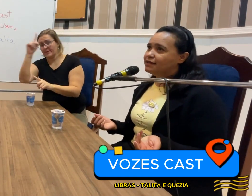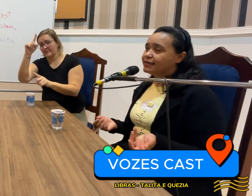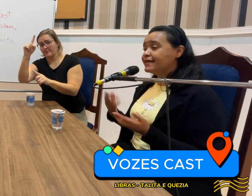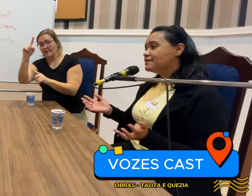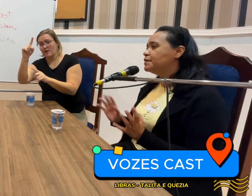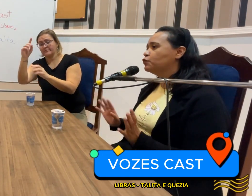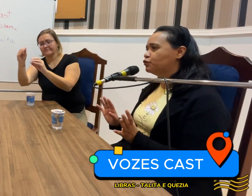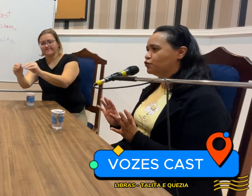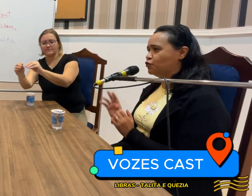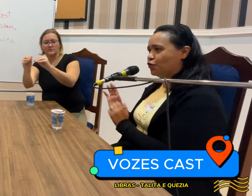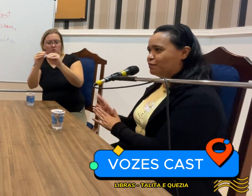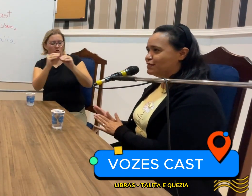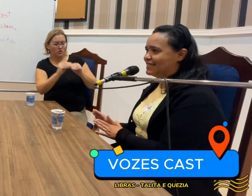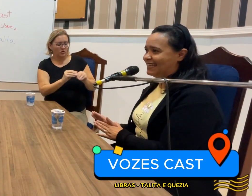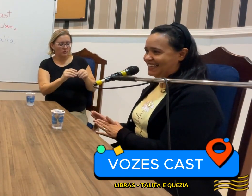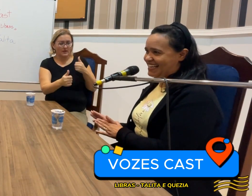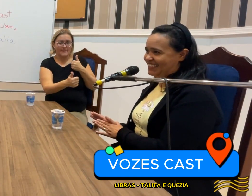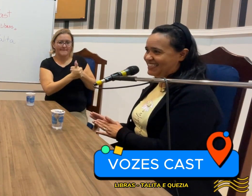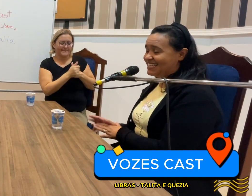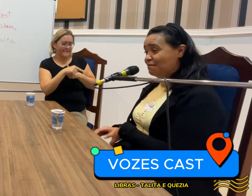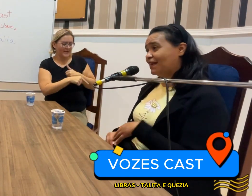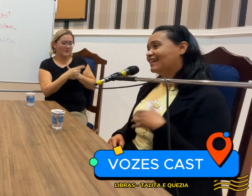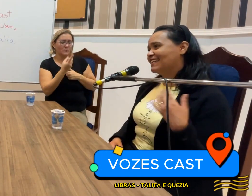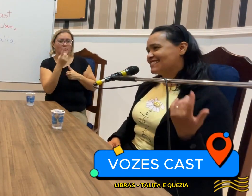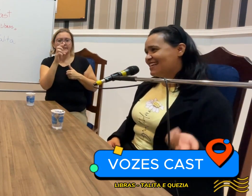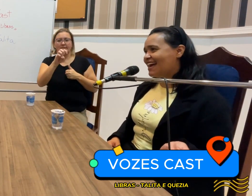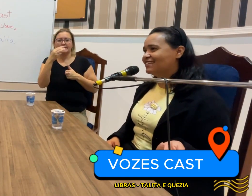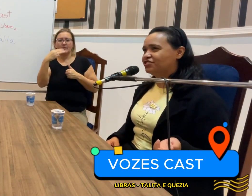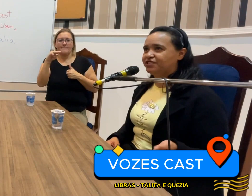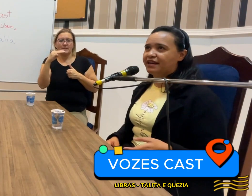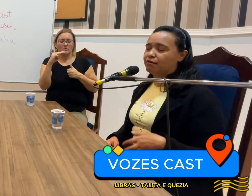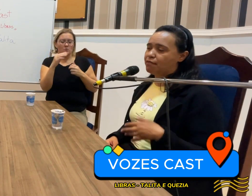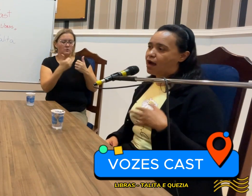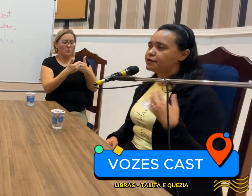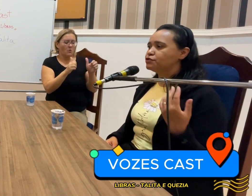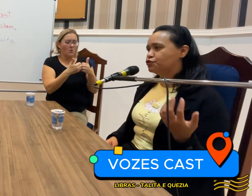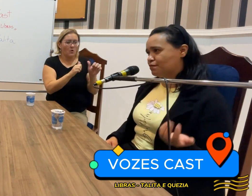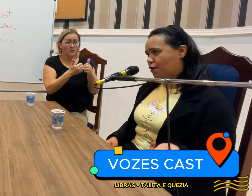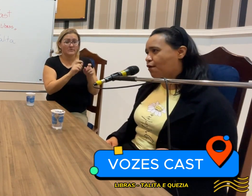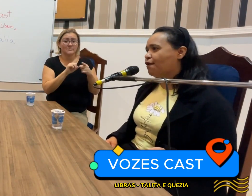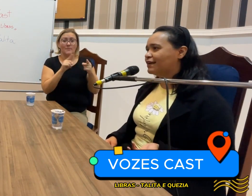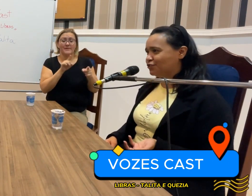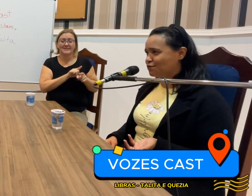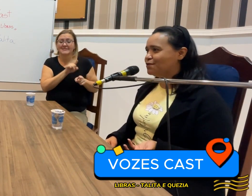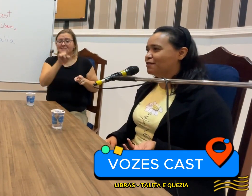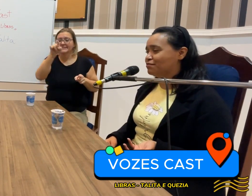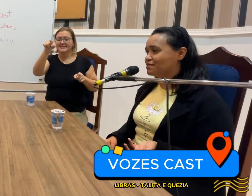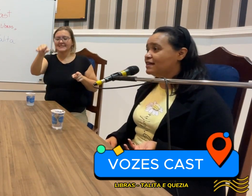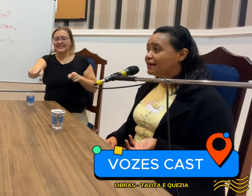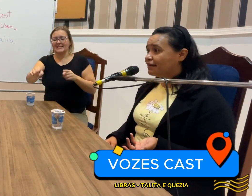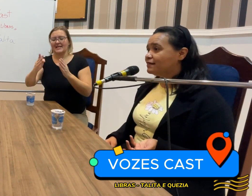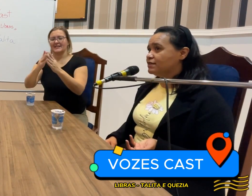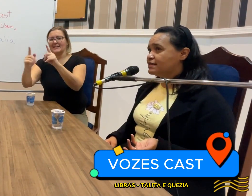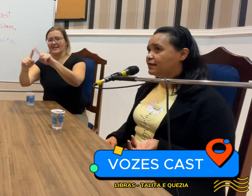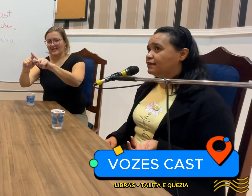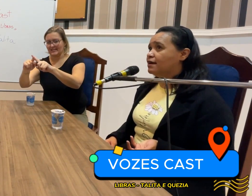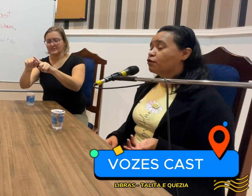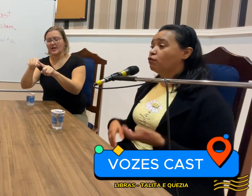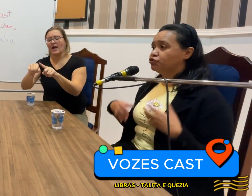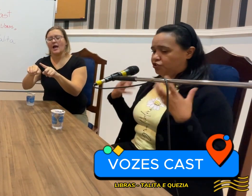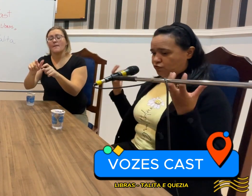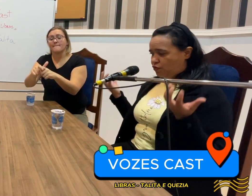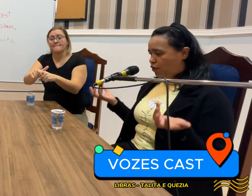assim, 15 minutos de ônibus está na igreja. Gente. E para ir na sede era mais de 1 hora de ônibus. Então,